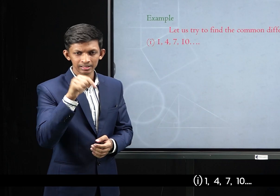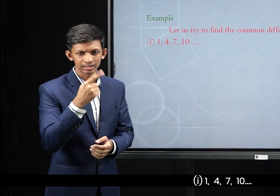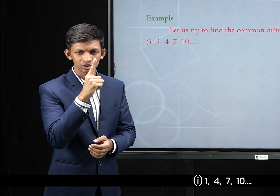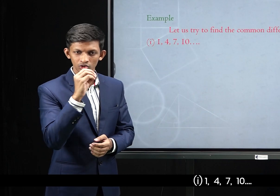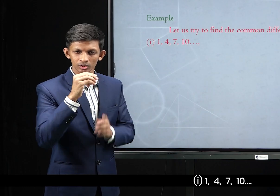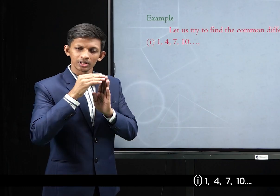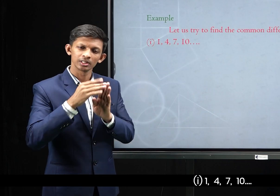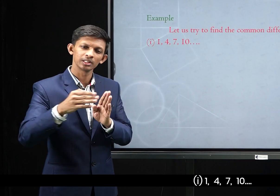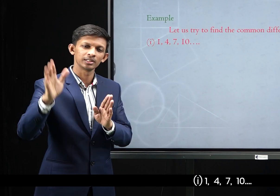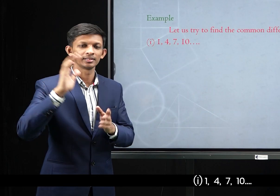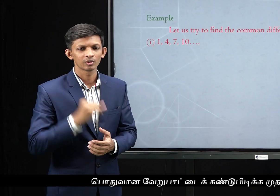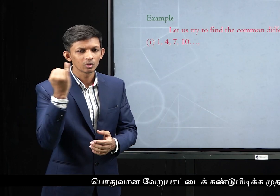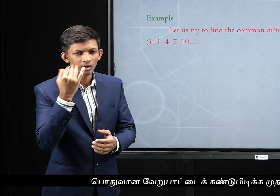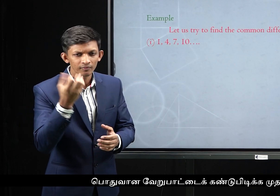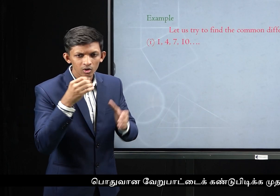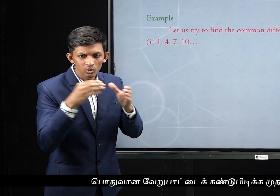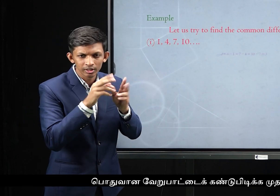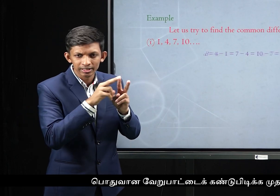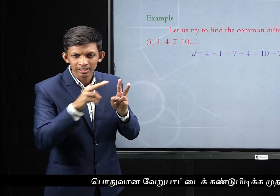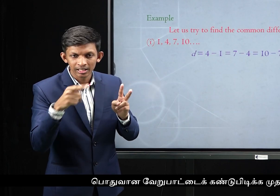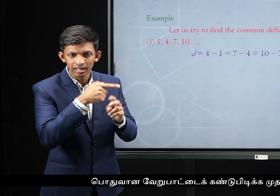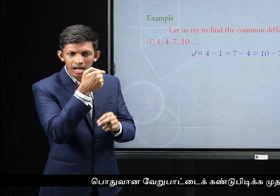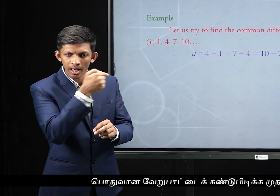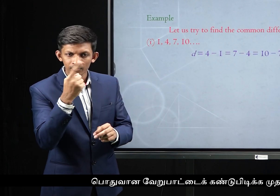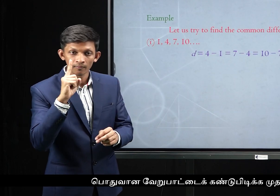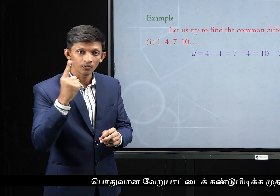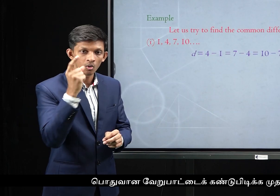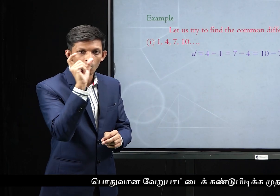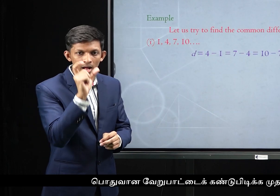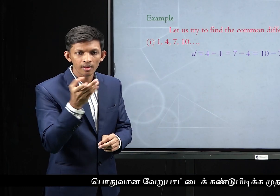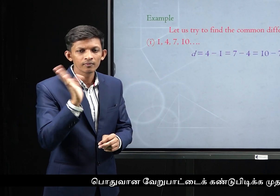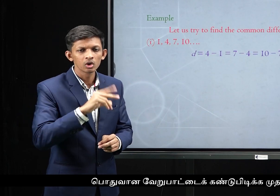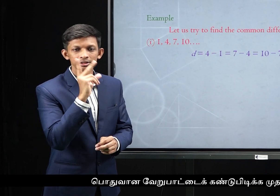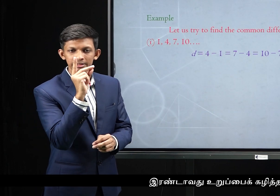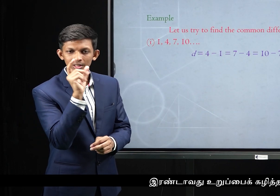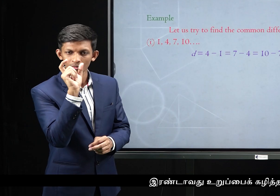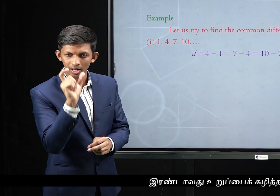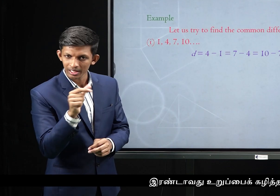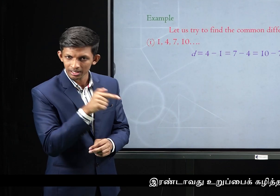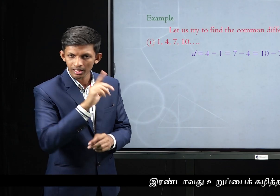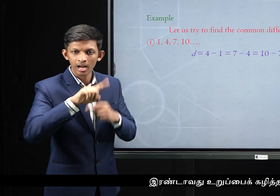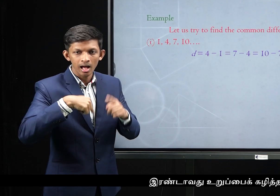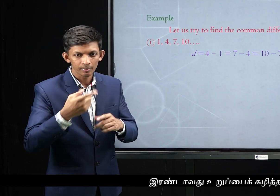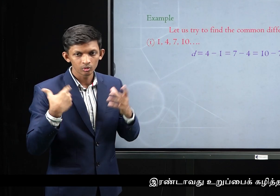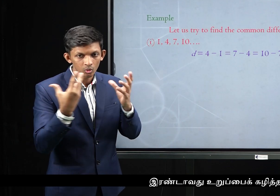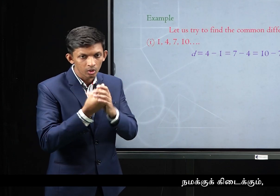7, 10. பொதுவான வேறுபாட்டை கண்டுபிடிக்க முதல் உறுப்பிலிருந்து இரண்டாவது உறுப்பை கழித்தால்